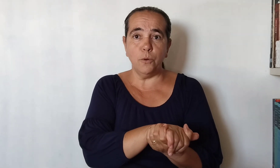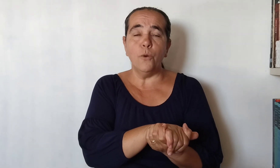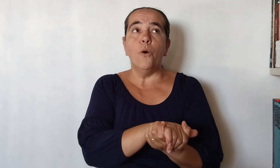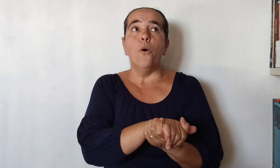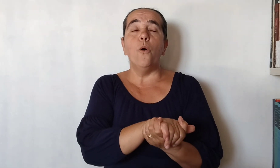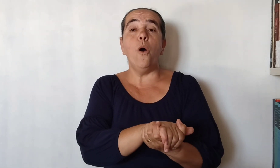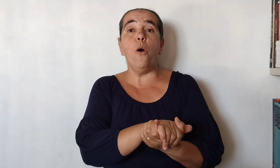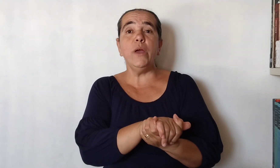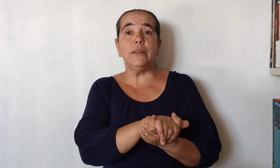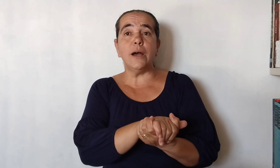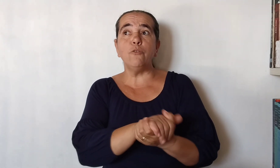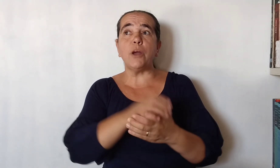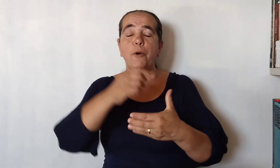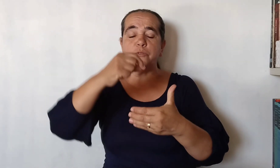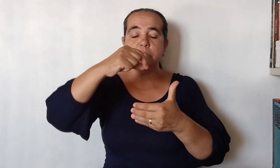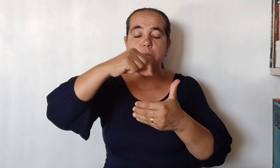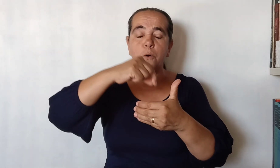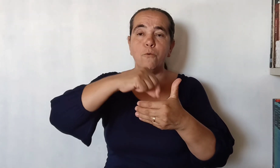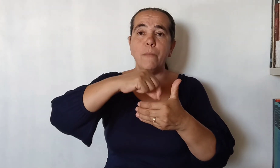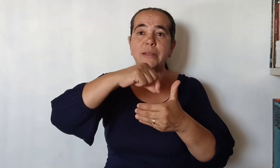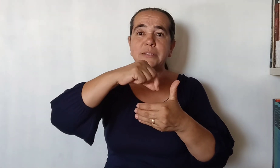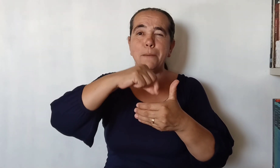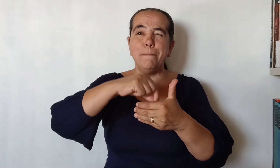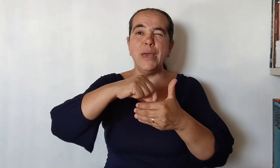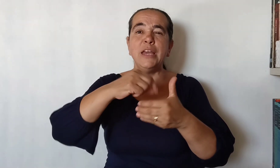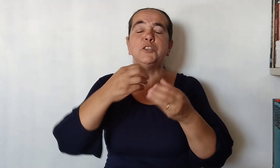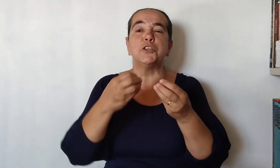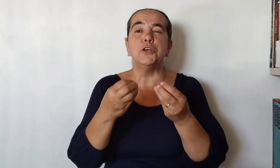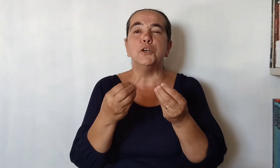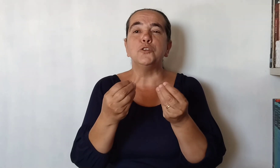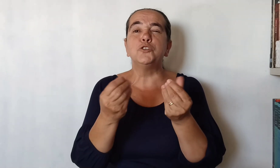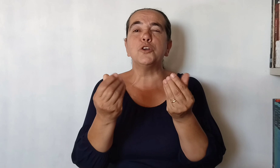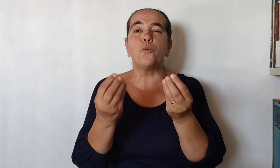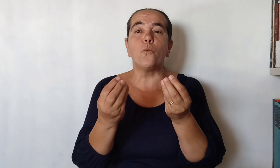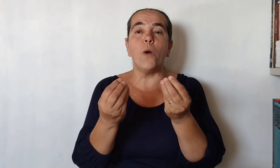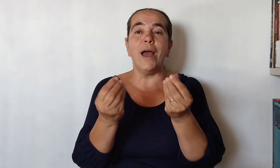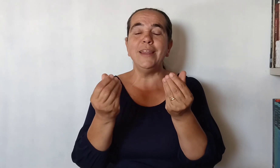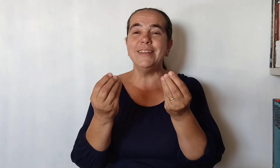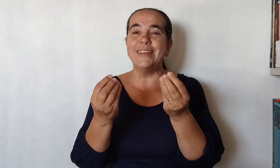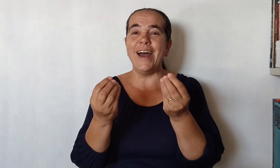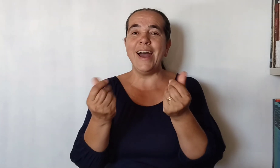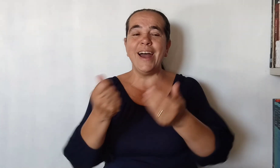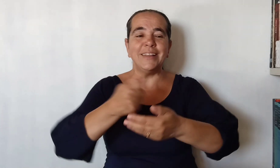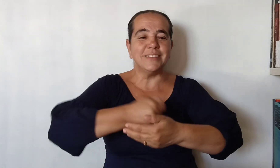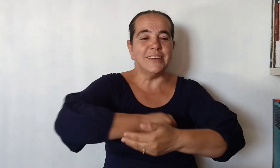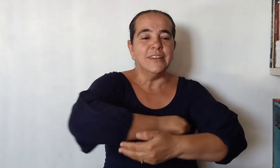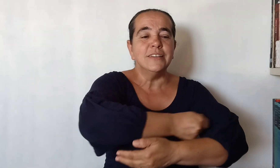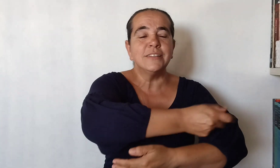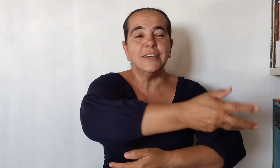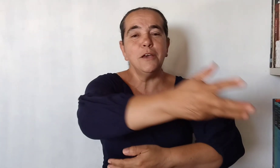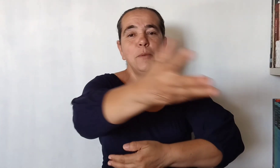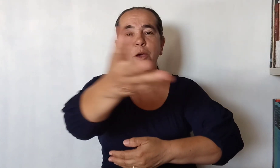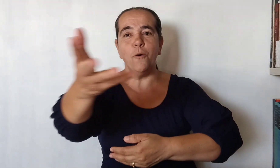certo? Ou então, já posso fazer uma semente de qualidade,